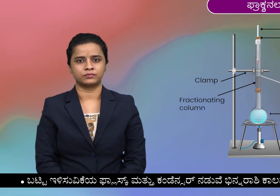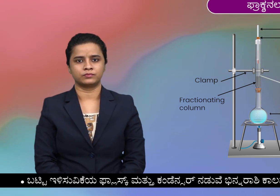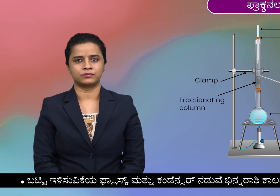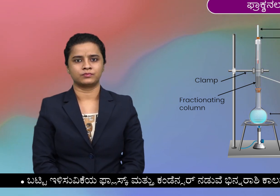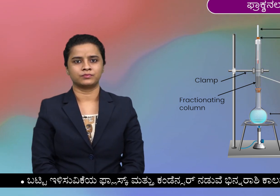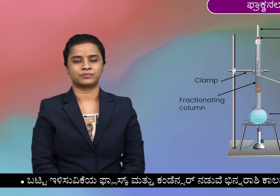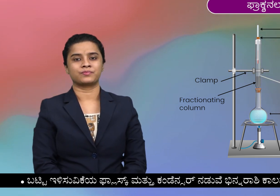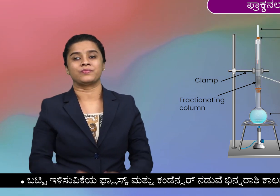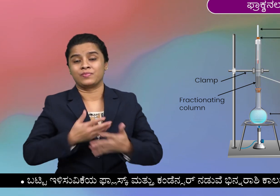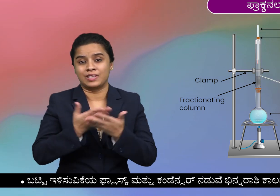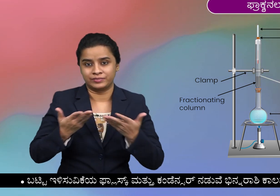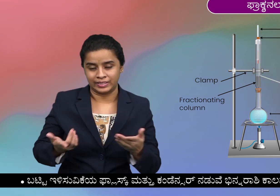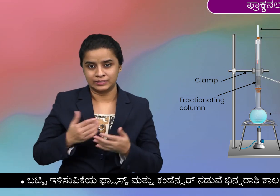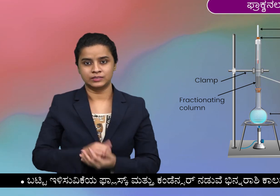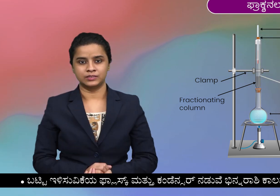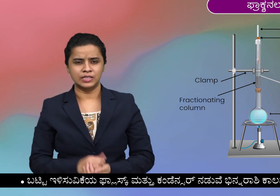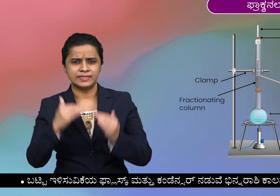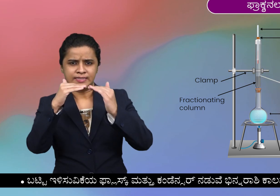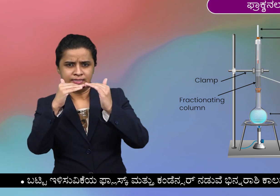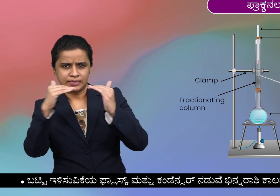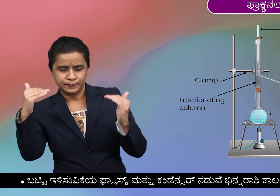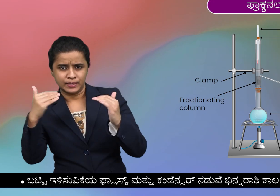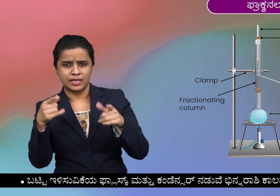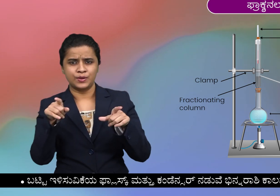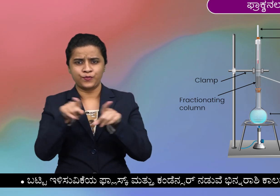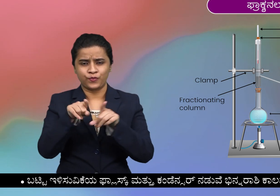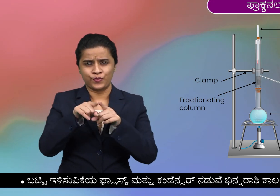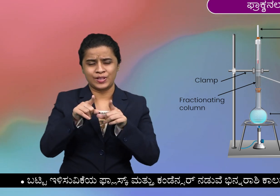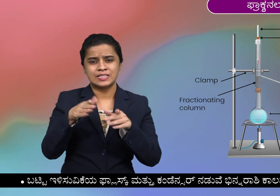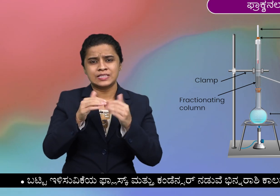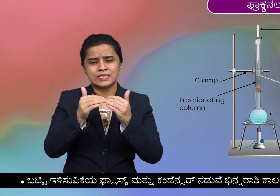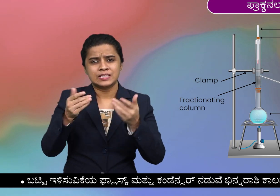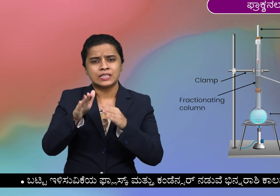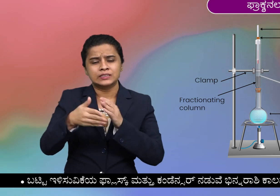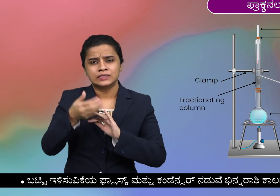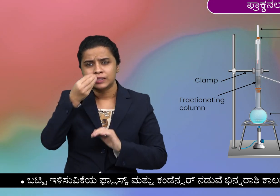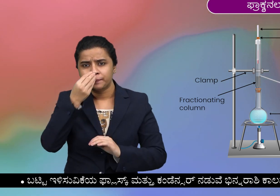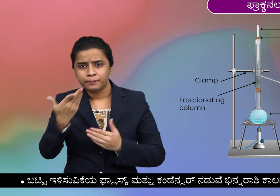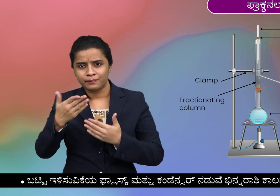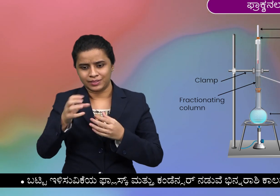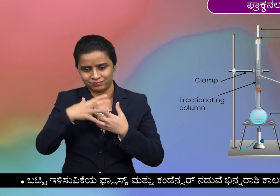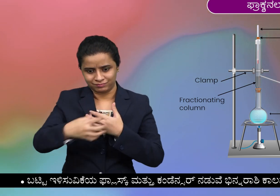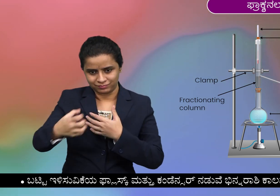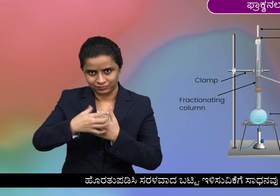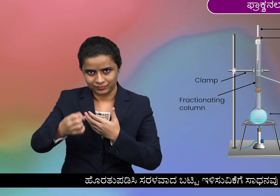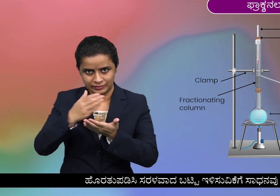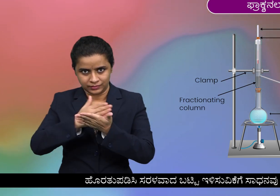ಬಟ್ಟಿ ಇಳಿಸುವಿಕೆಯ ಫ್ಲಾಸ್ಕ್ ಮತ್ತು ಕಂಡೆನ್ಸರ್ ನಡುವೆ ಭಿನ್ನರಾಶಿ ಕಾಲಮ್ ಅನ್ನು ಅಳವಡಿಸುವುದನ್ನು